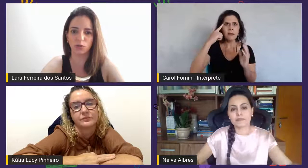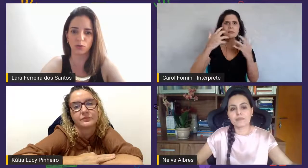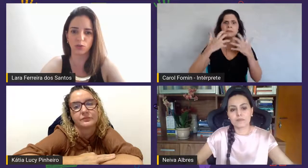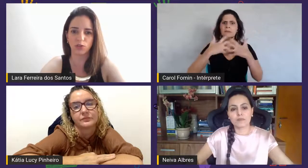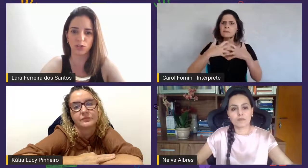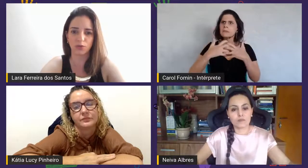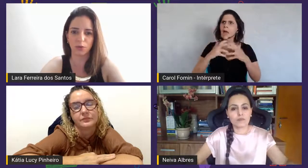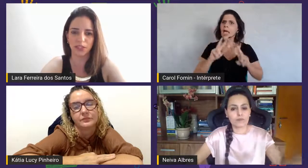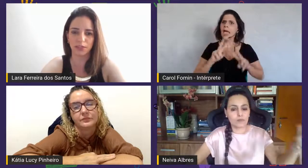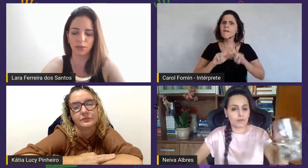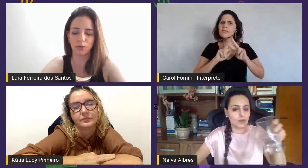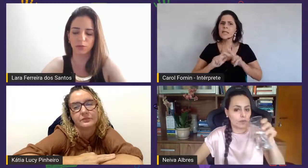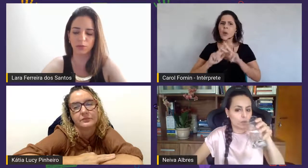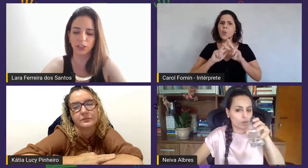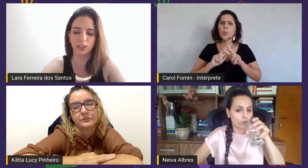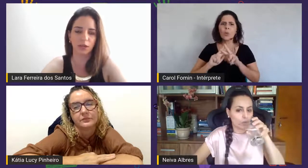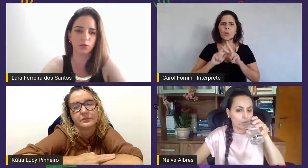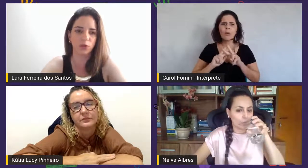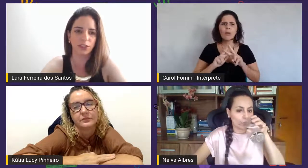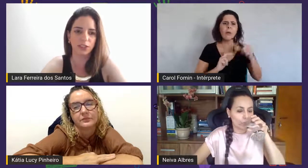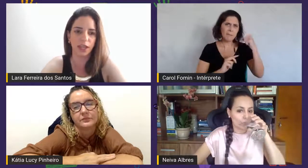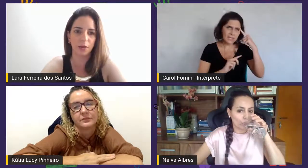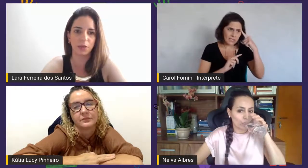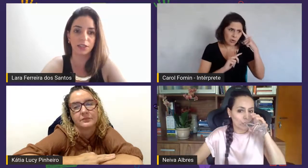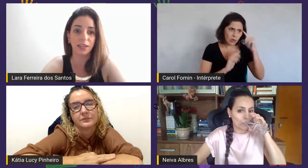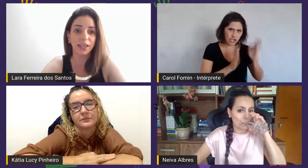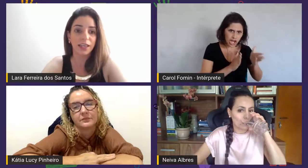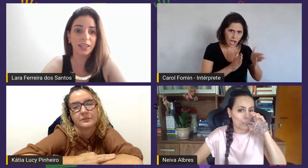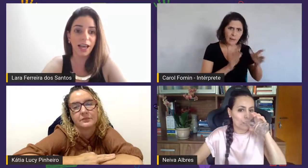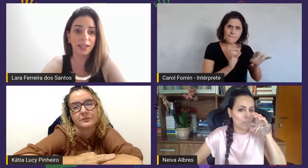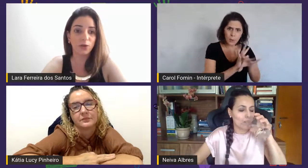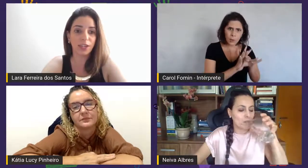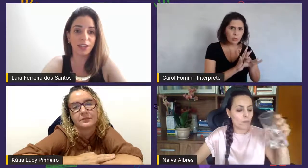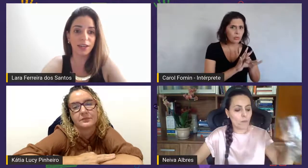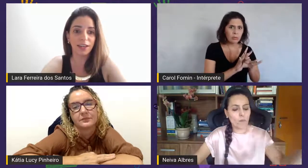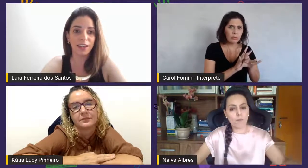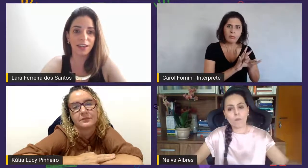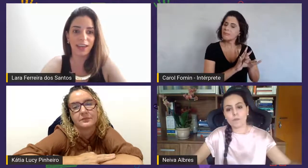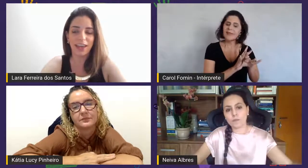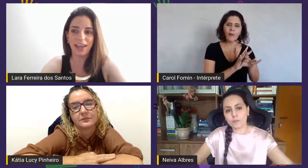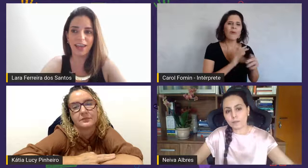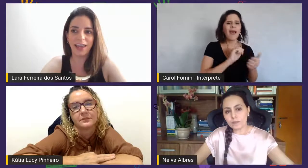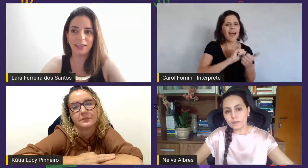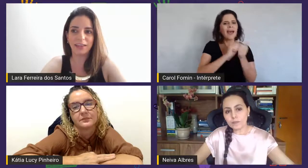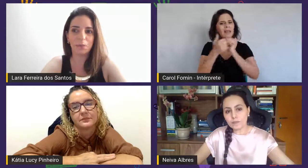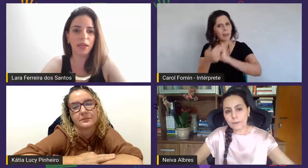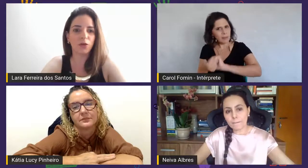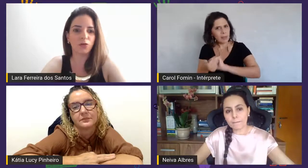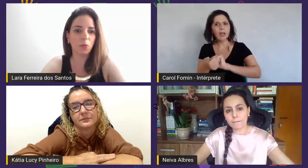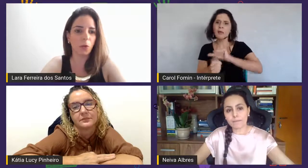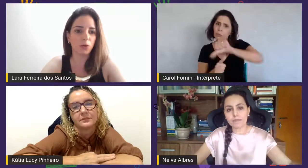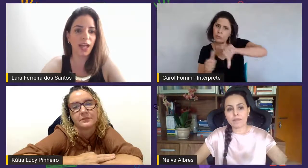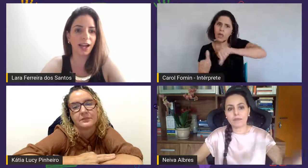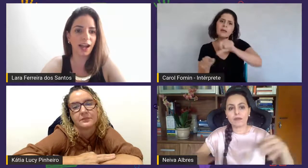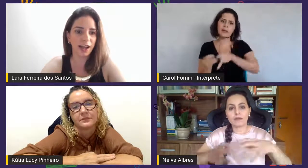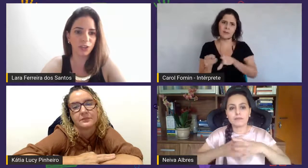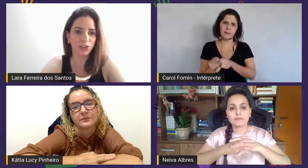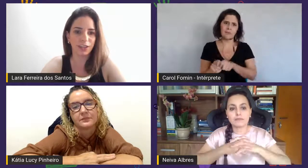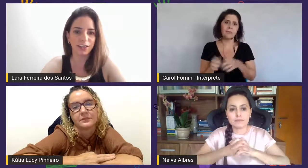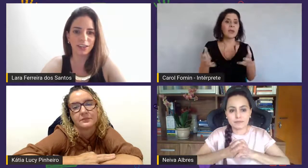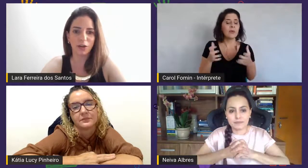né, dos cursos de formação de tradutores e intérpretes. E aí eu queria também ouvir um pouco